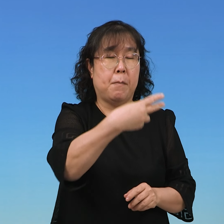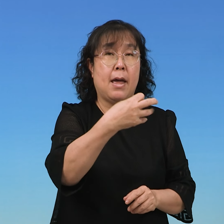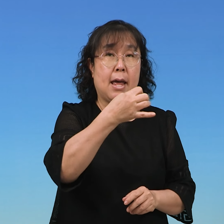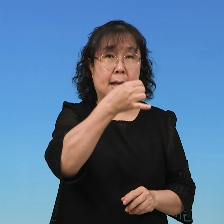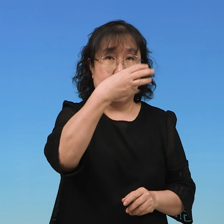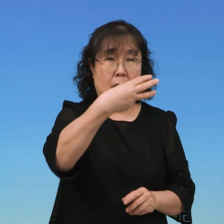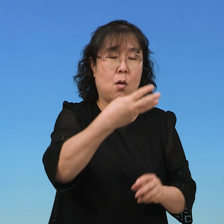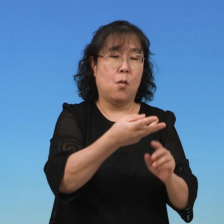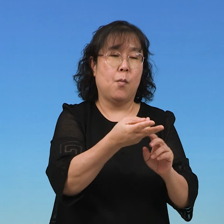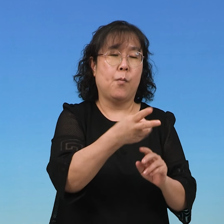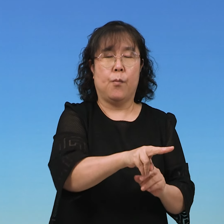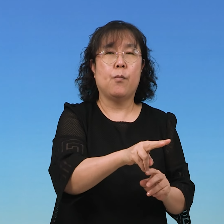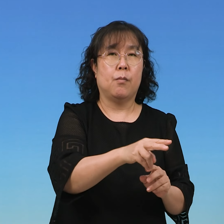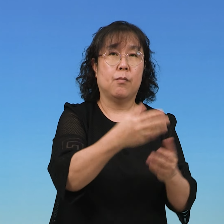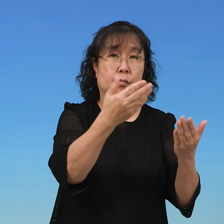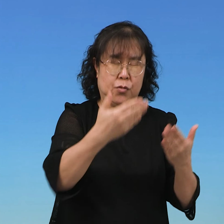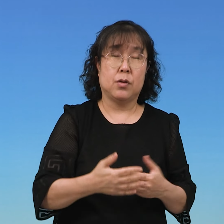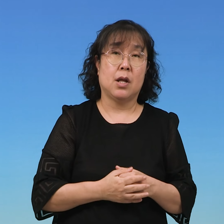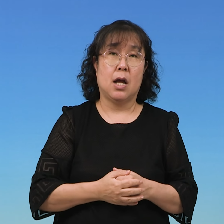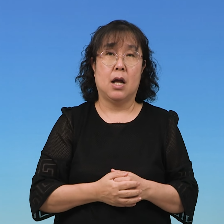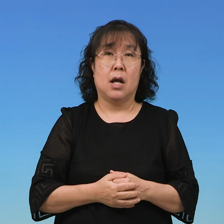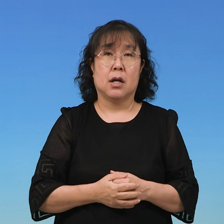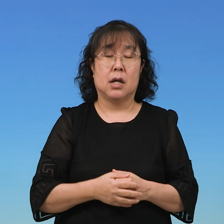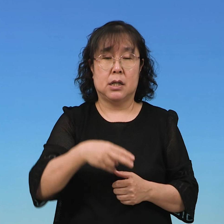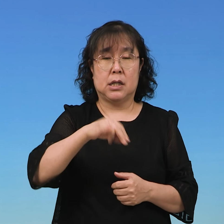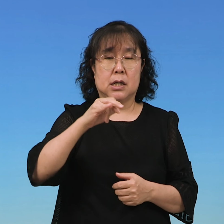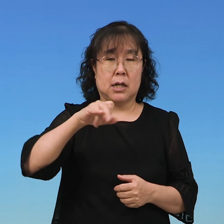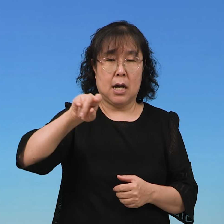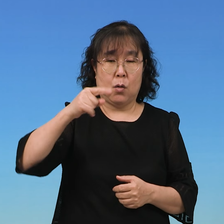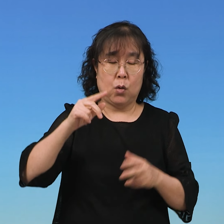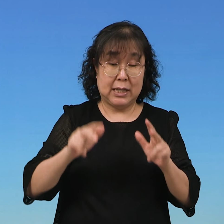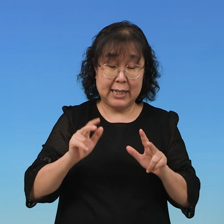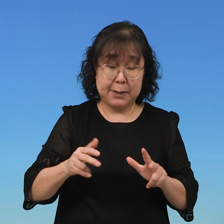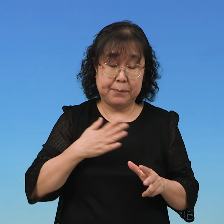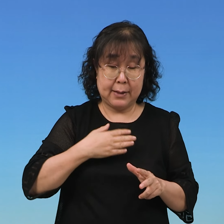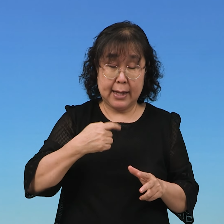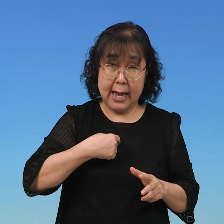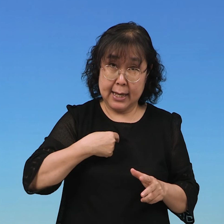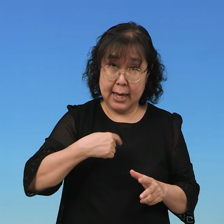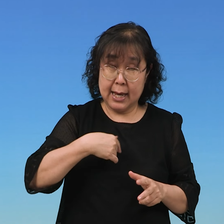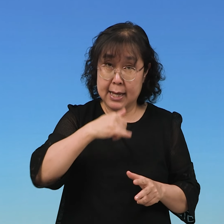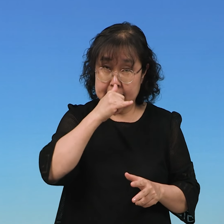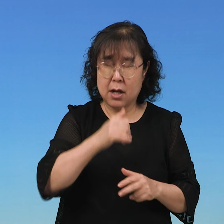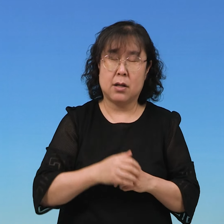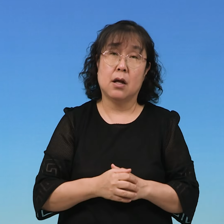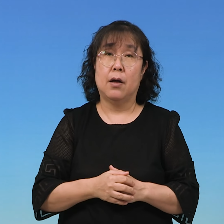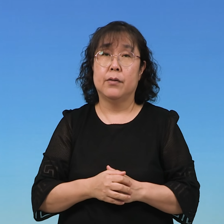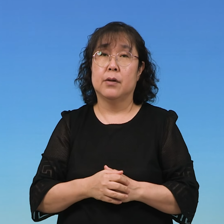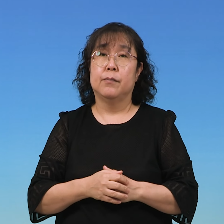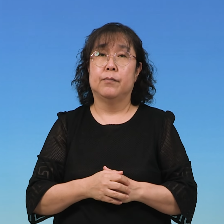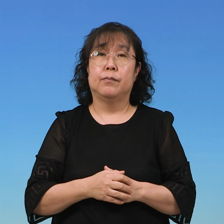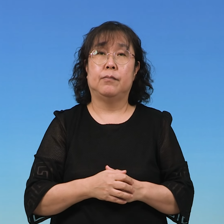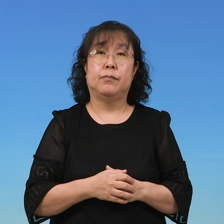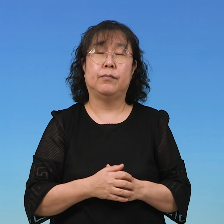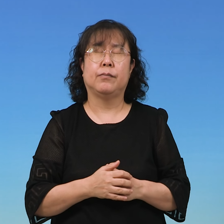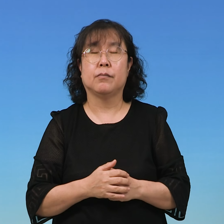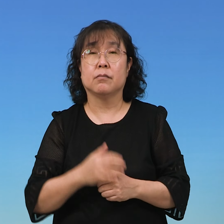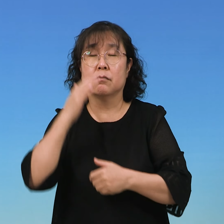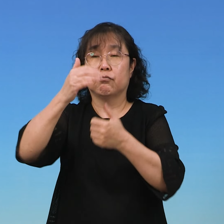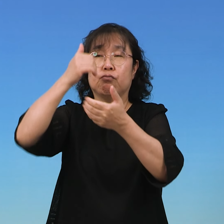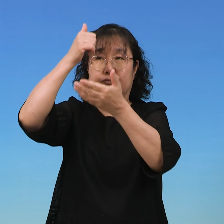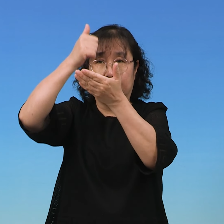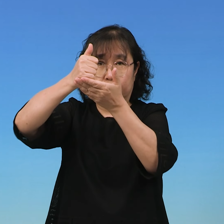마음에 하나님이 일하시던 땅이에요. 거룩한 땅입니다, 저에게. 그 땅의 어떤 가치로 결정되는 게